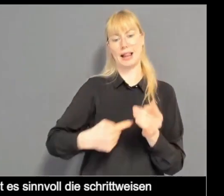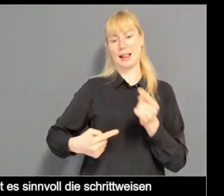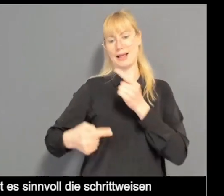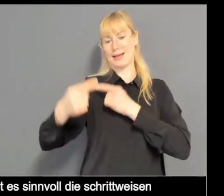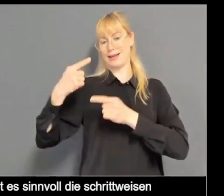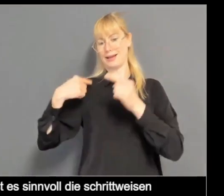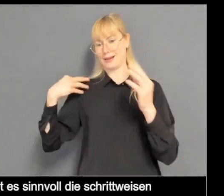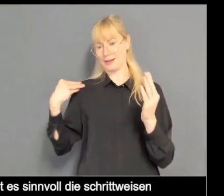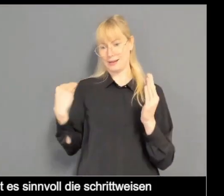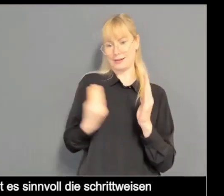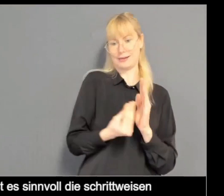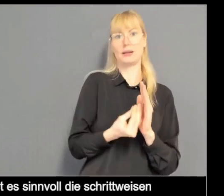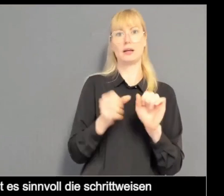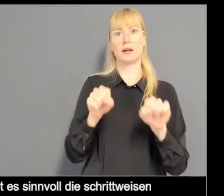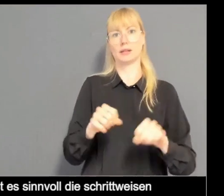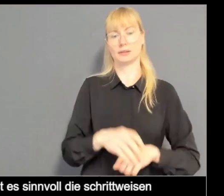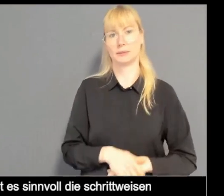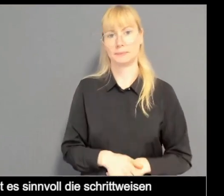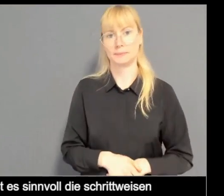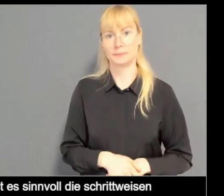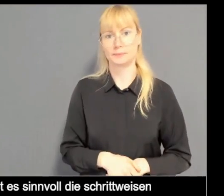Wolfgang Ranft, Bild.